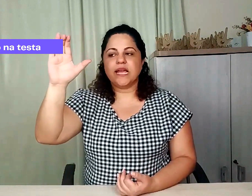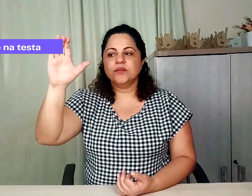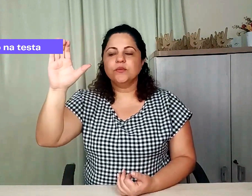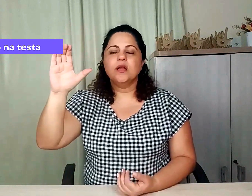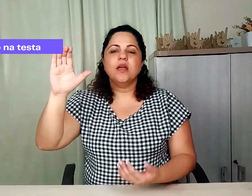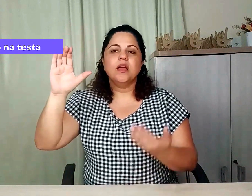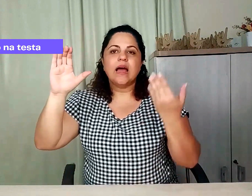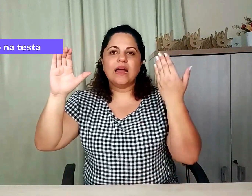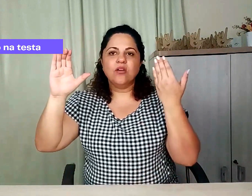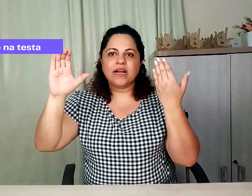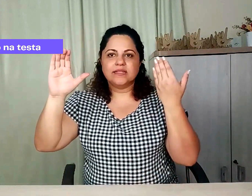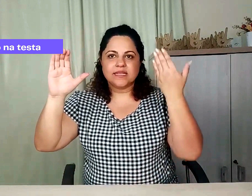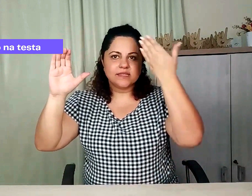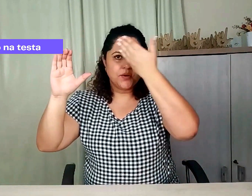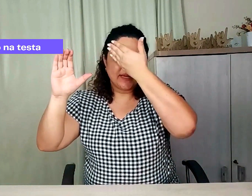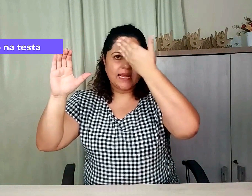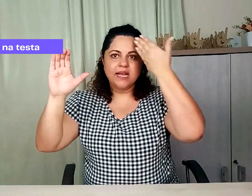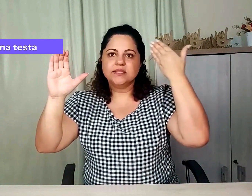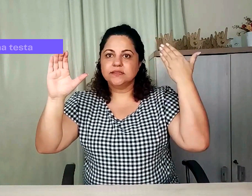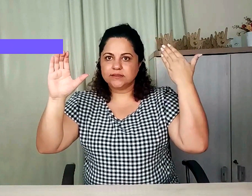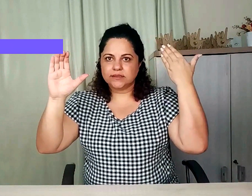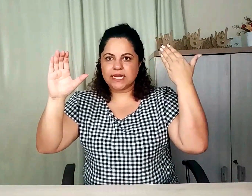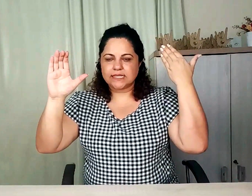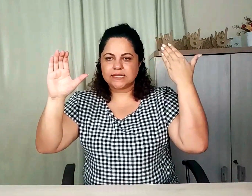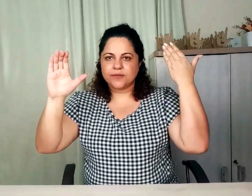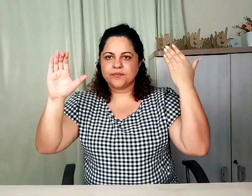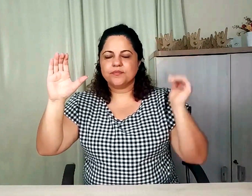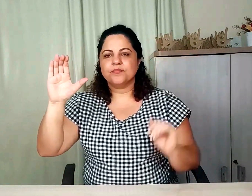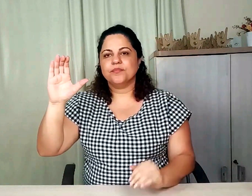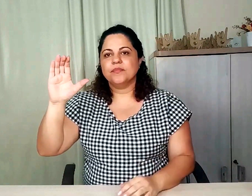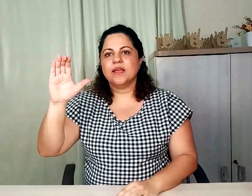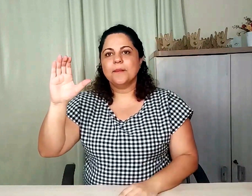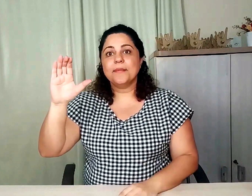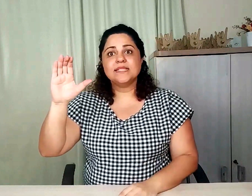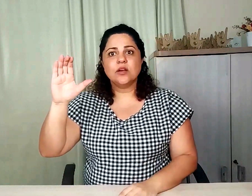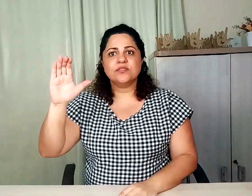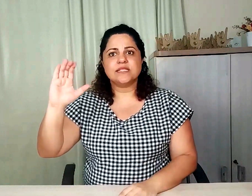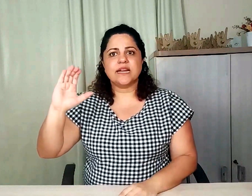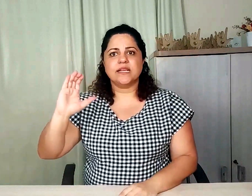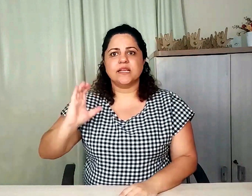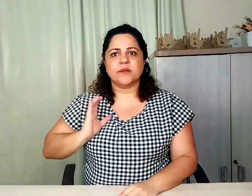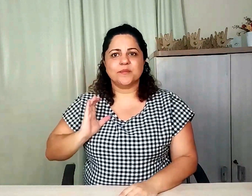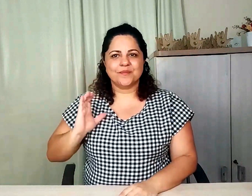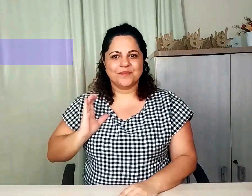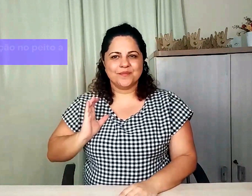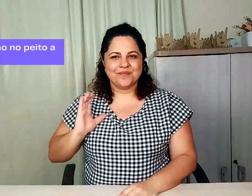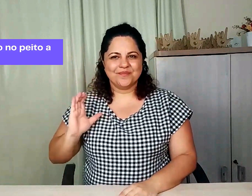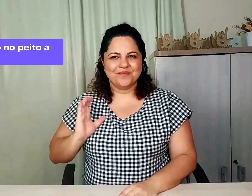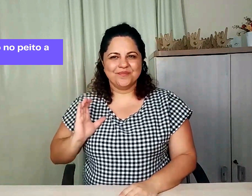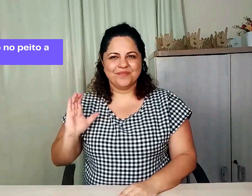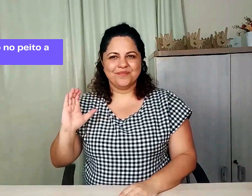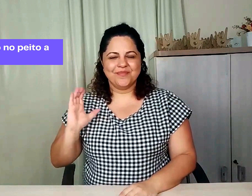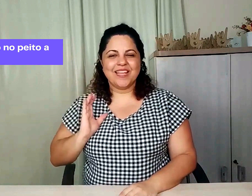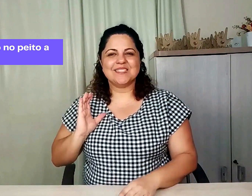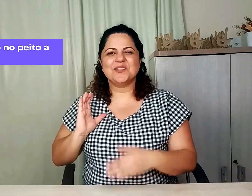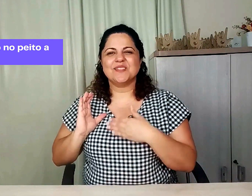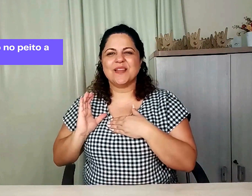certo? A localização é na testa. Mas se eu fizer aqui, esse é o sinal